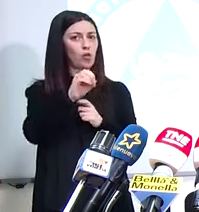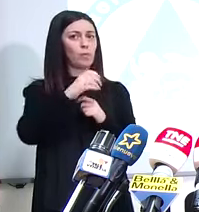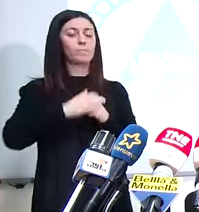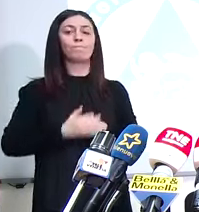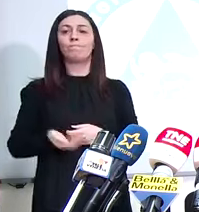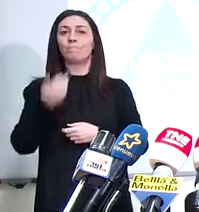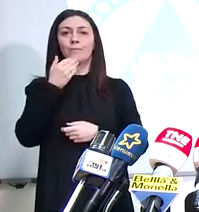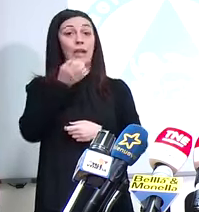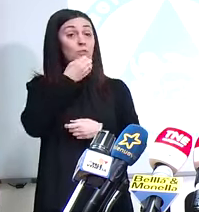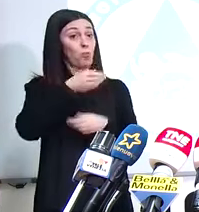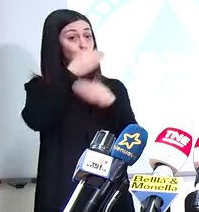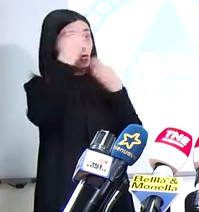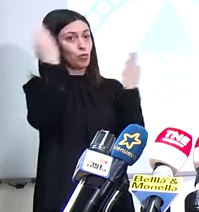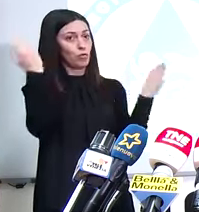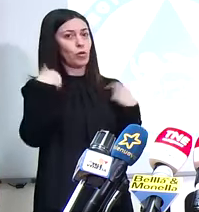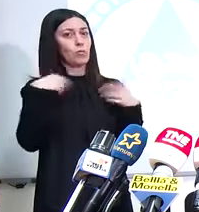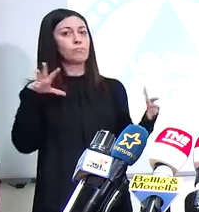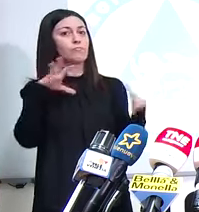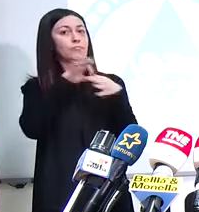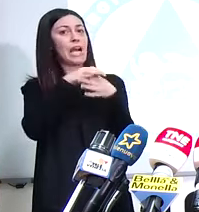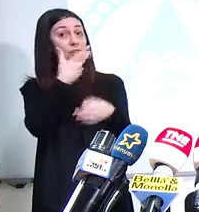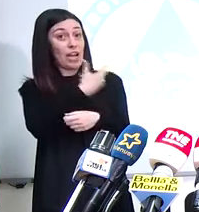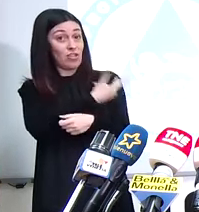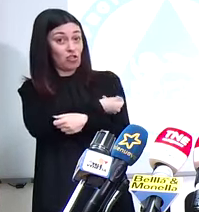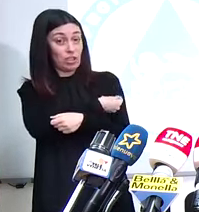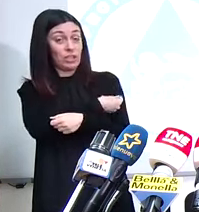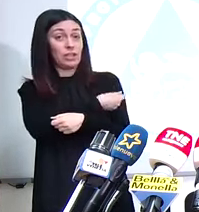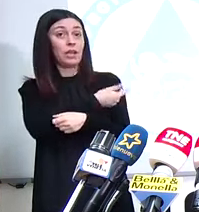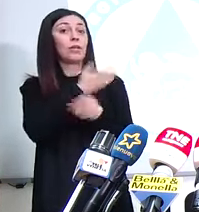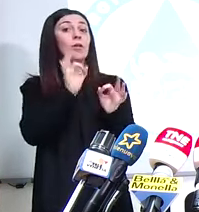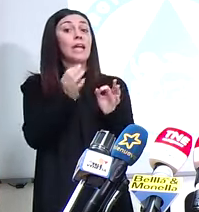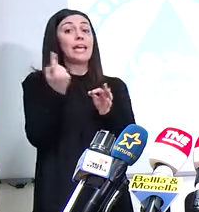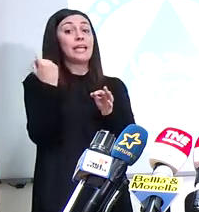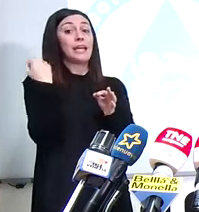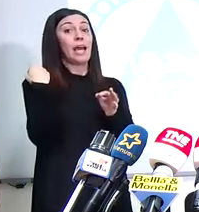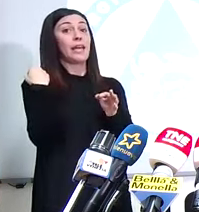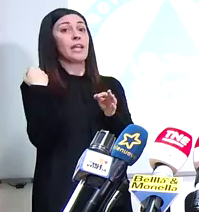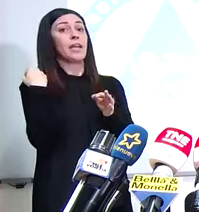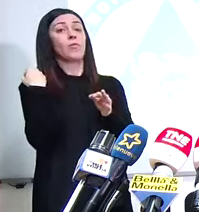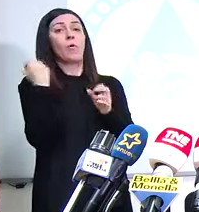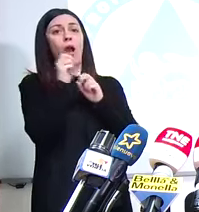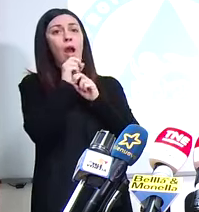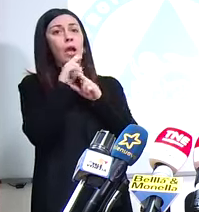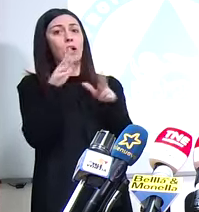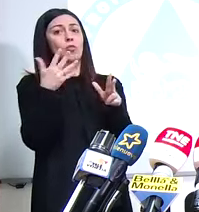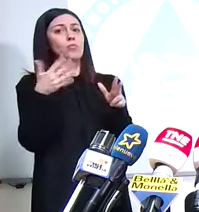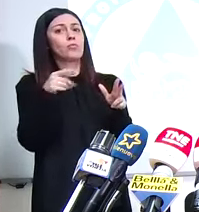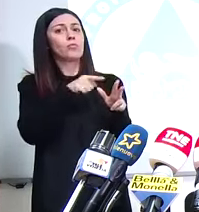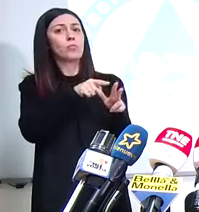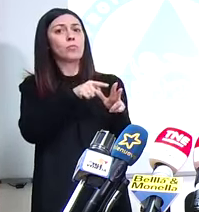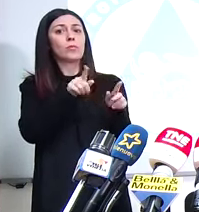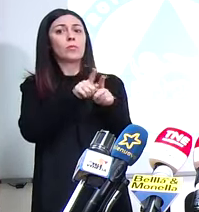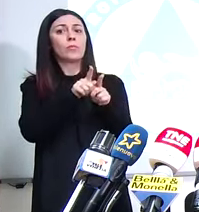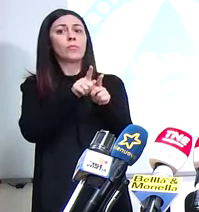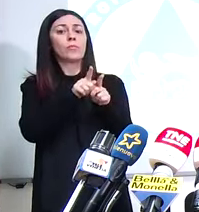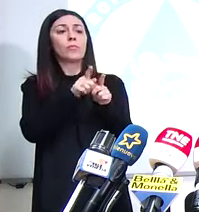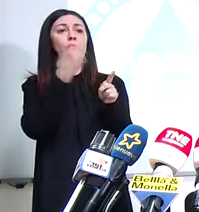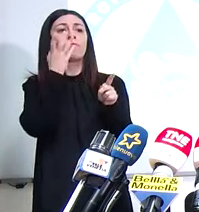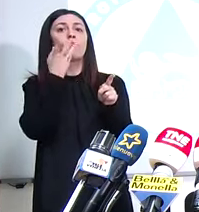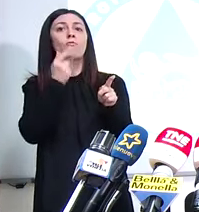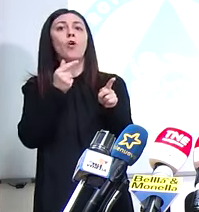ripartirei proprio dai vaccini vista l'interlocuzione in corso ieri lei ci aveva lasciati con l'annuncio della richiesta di una offerta scritta da parte del dg